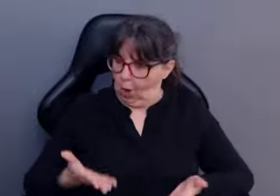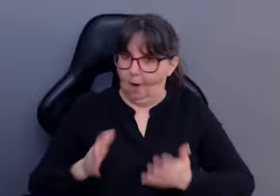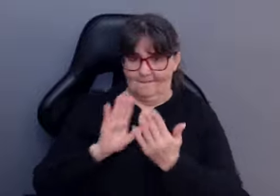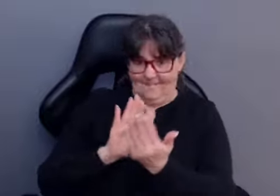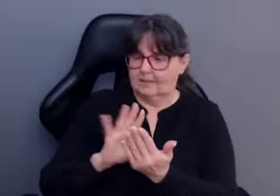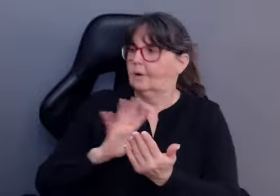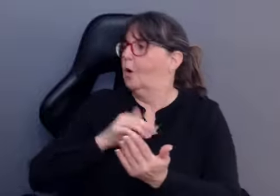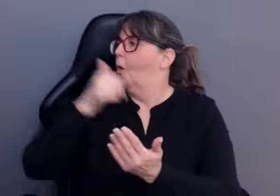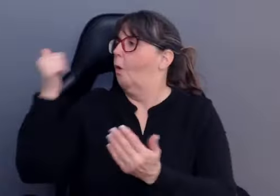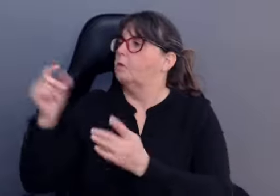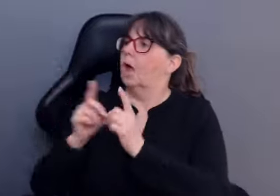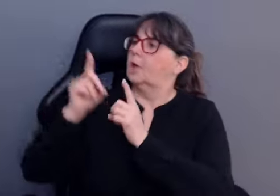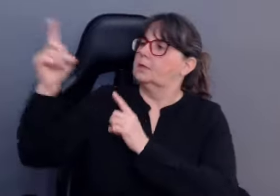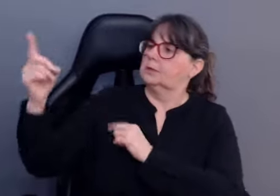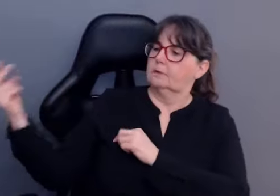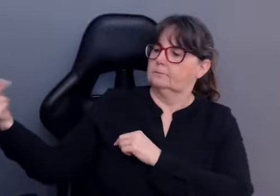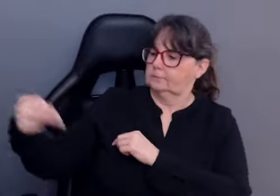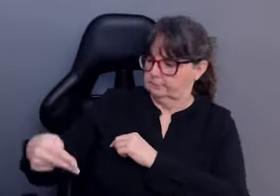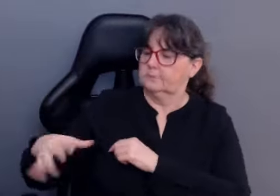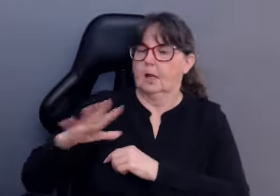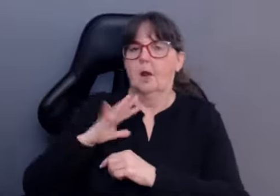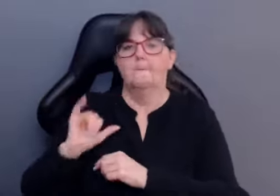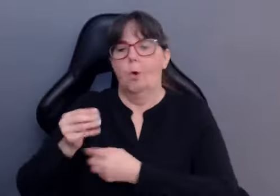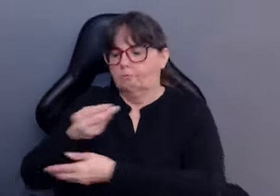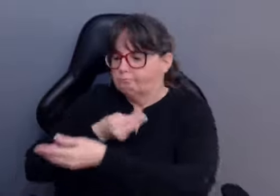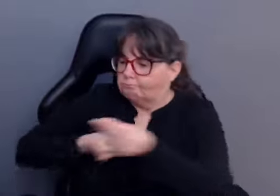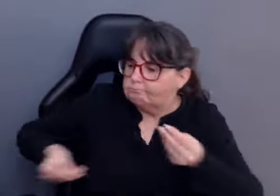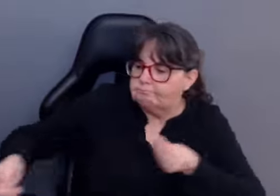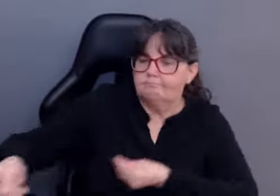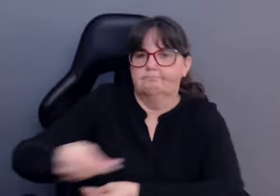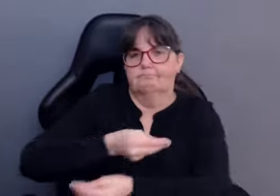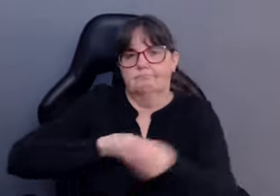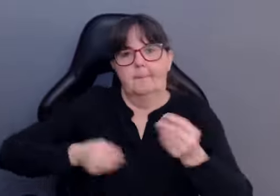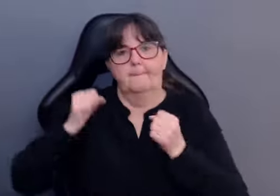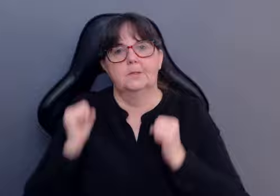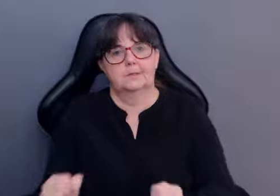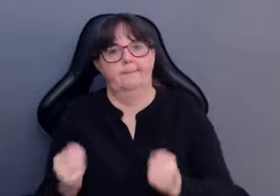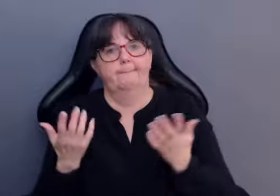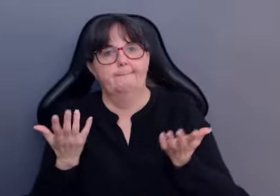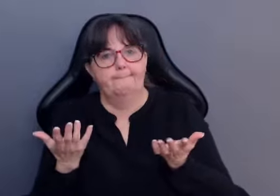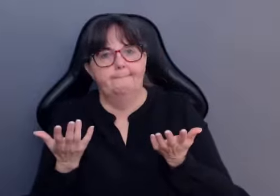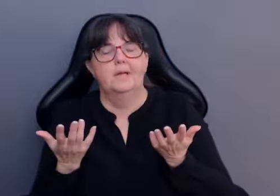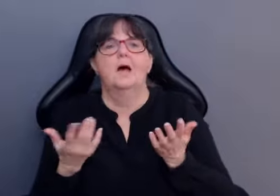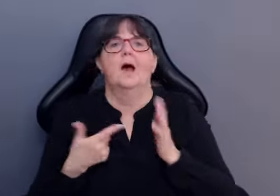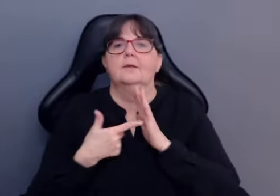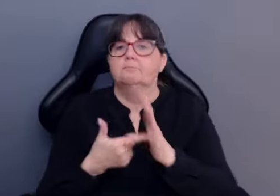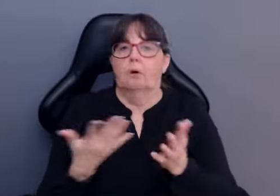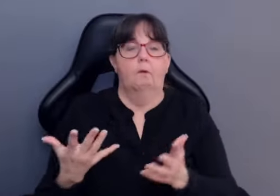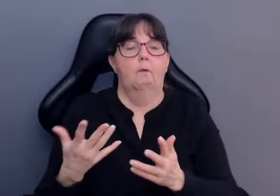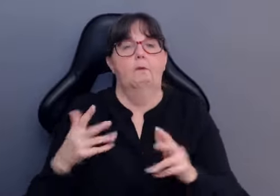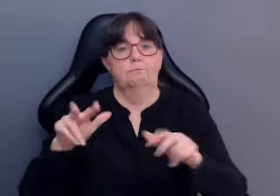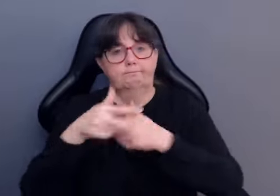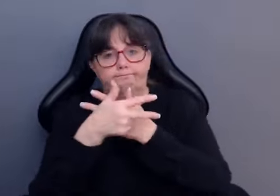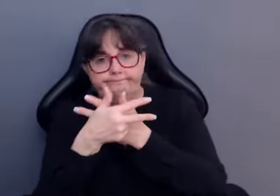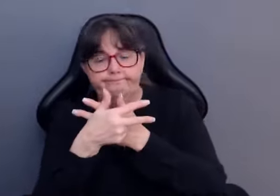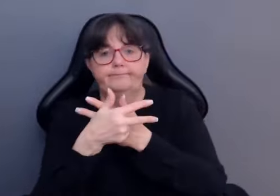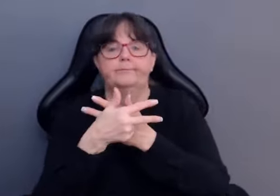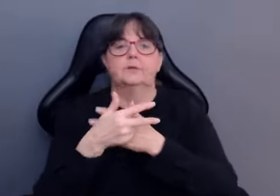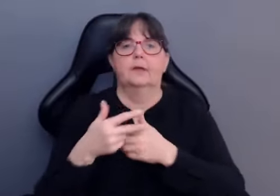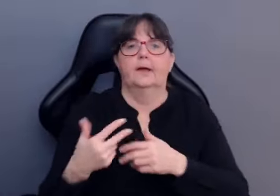les participants de communiquer immédiatement entre eux, notamment par téléphone, courrier